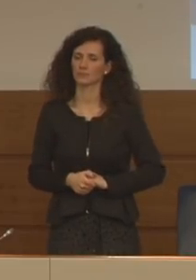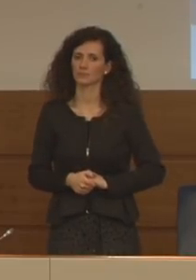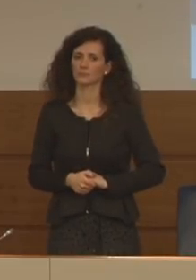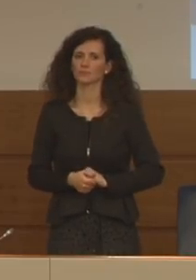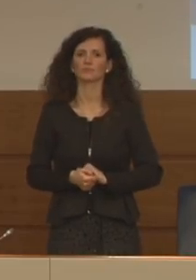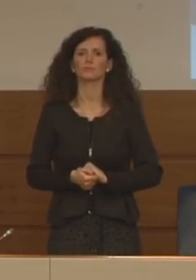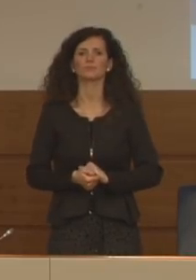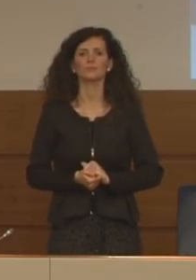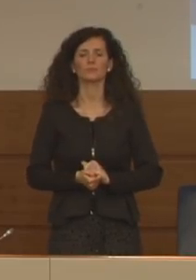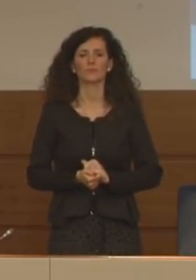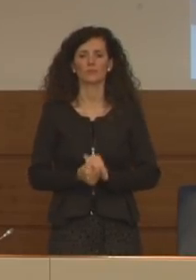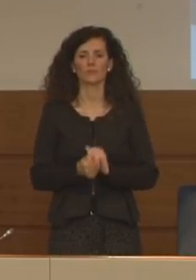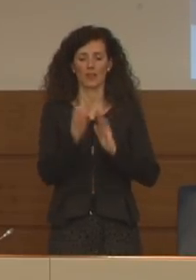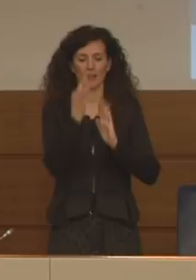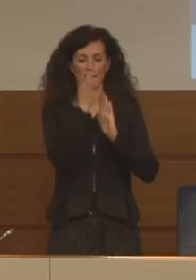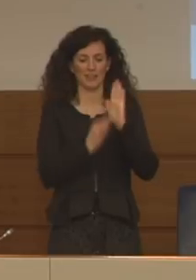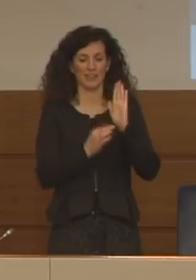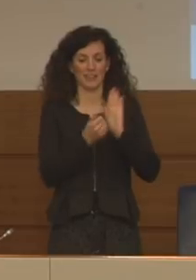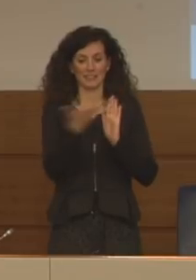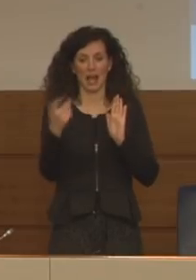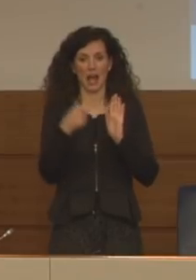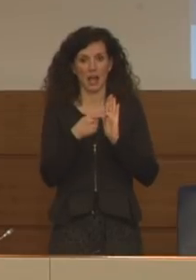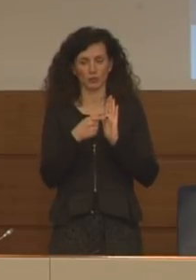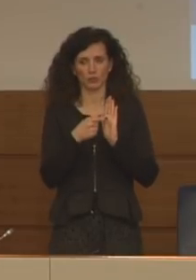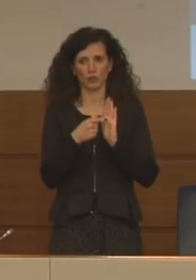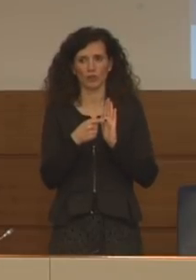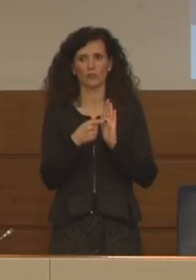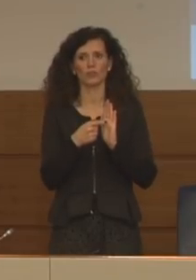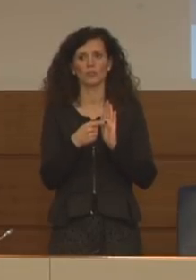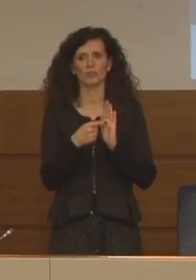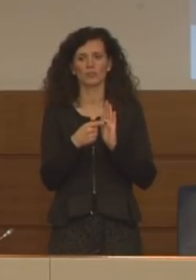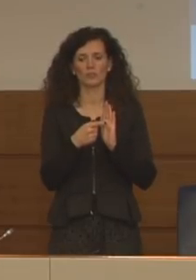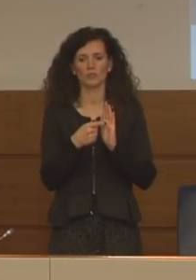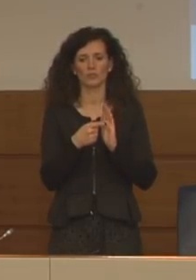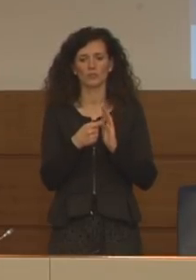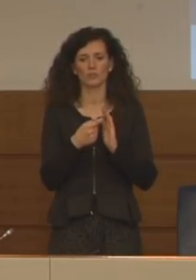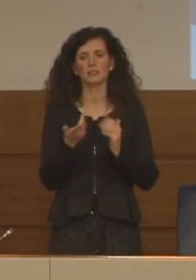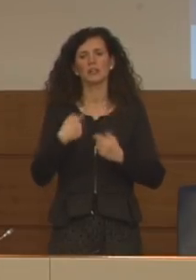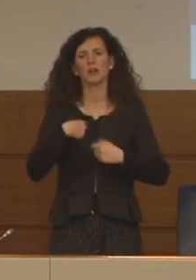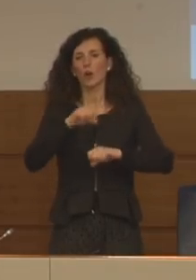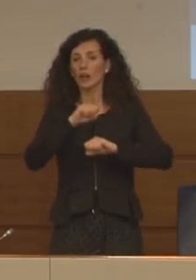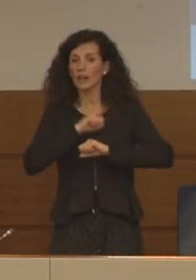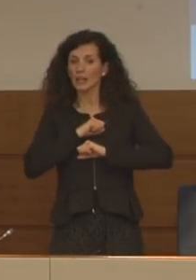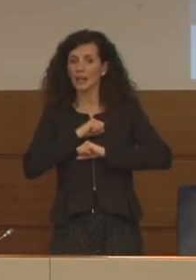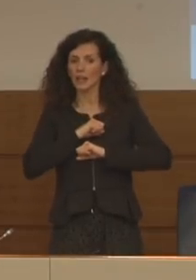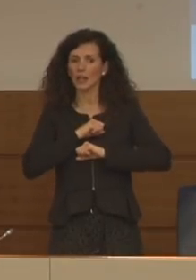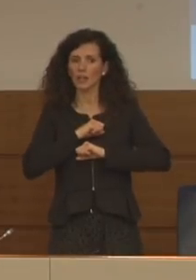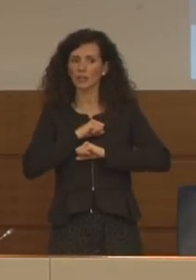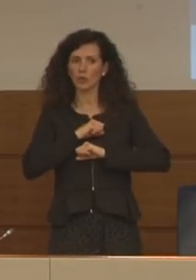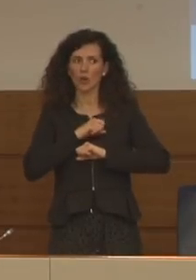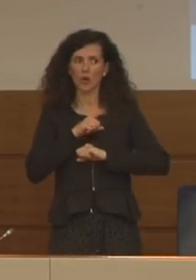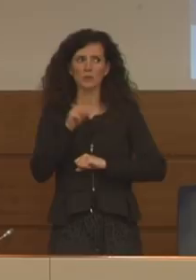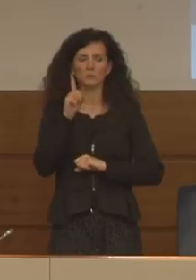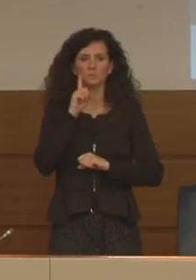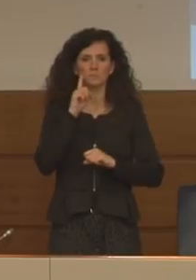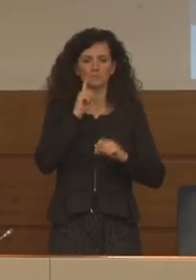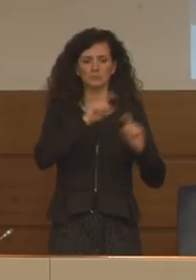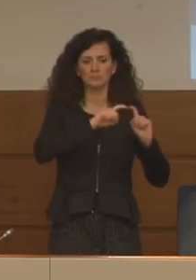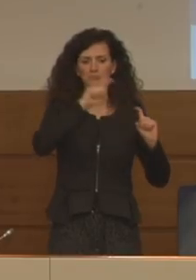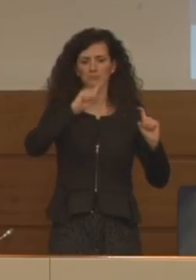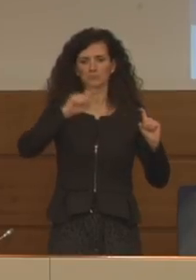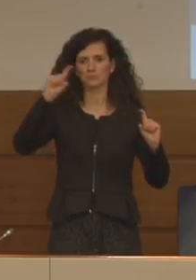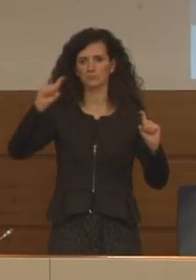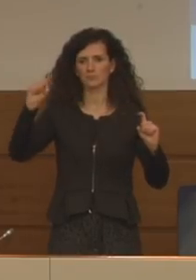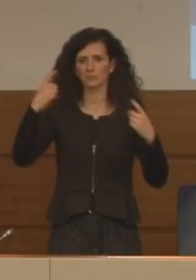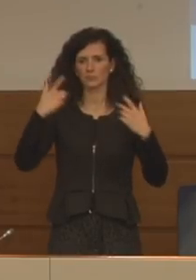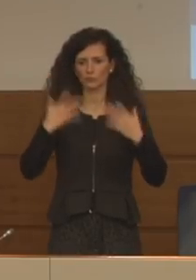sul dato io posso dire che credo che sia nel trend dei dati che stiamo vivendo in questo